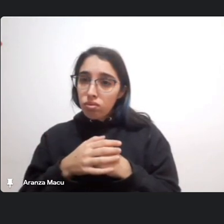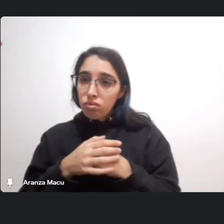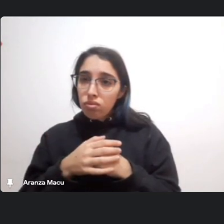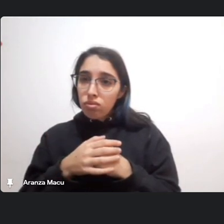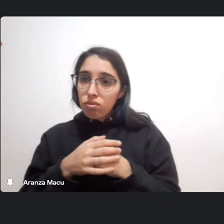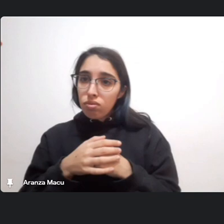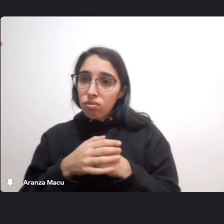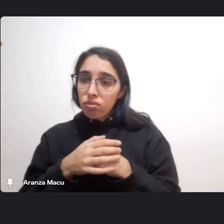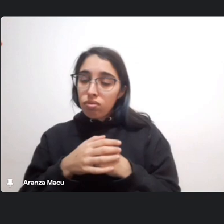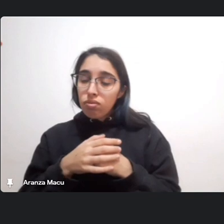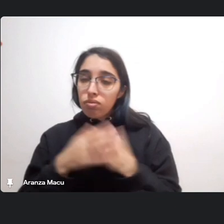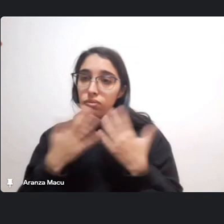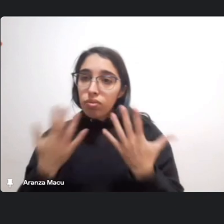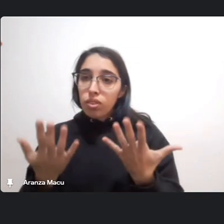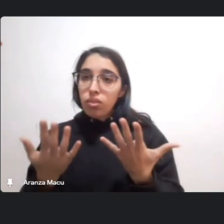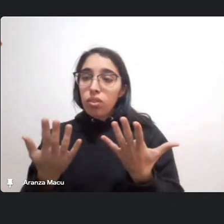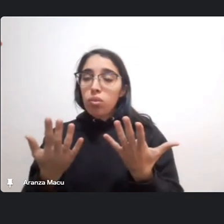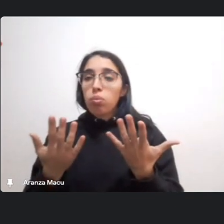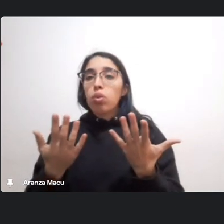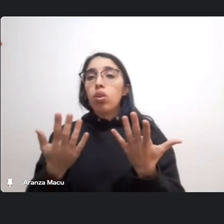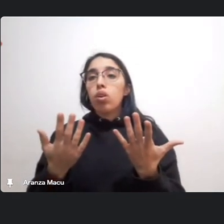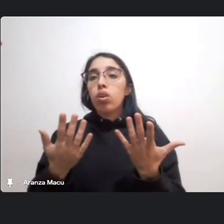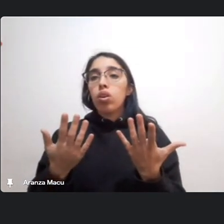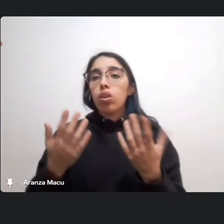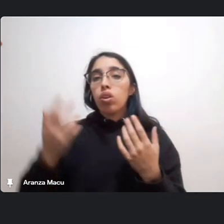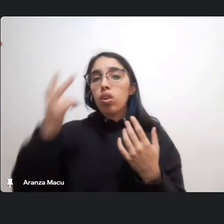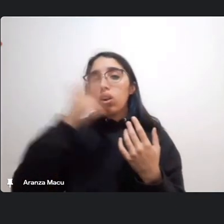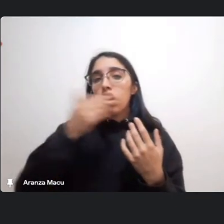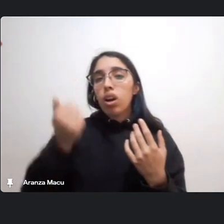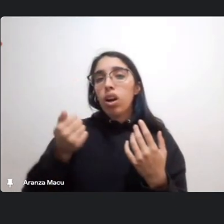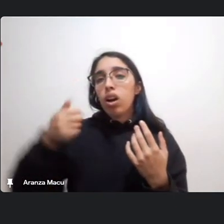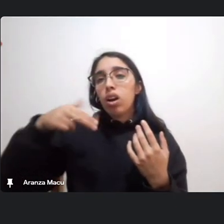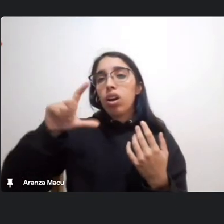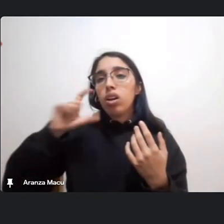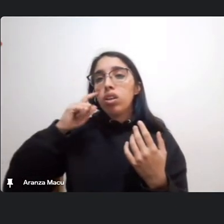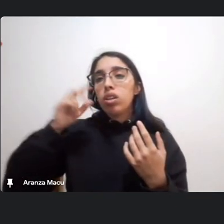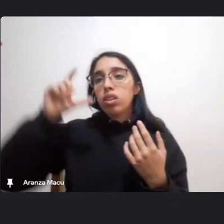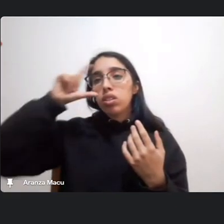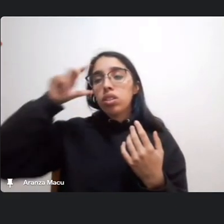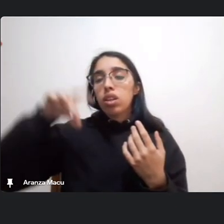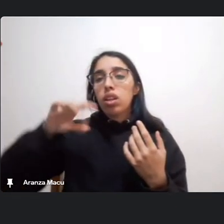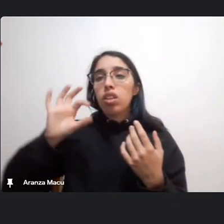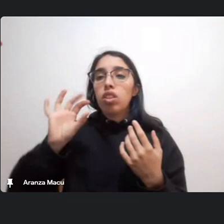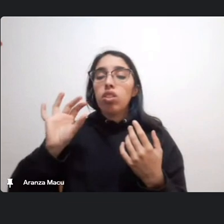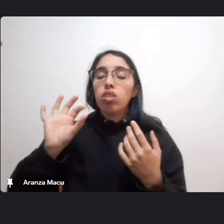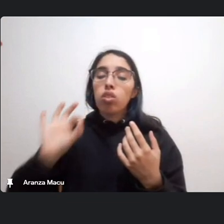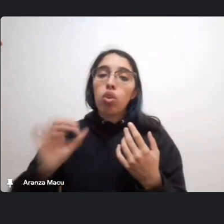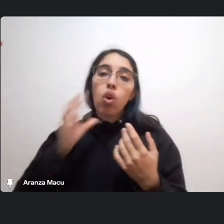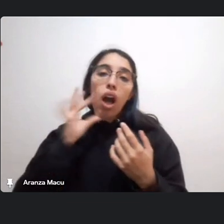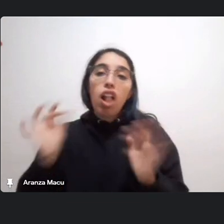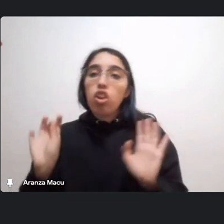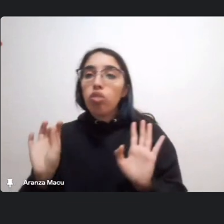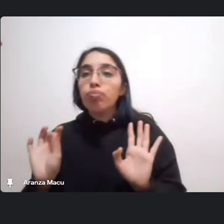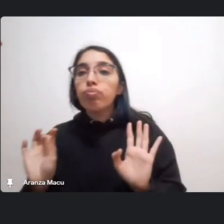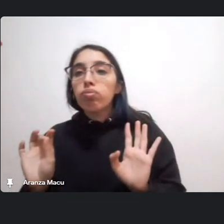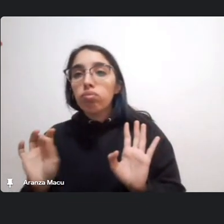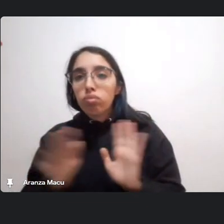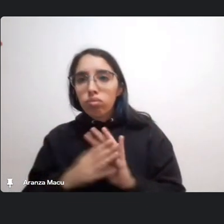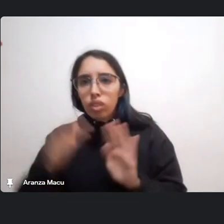haciendo tal cosa. Muy bien. Luego tenemos self-learning tools. Ahí, ¿cómo